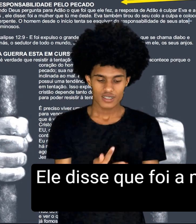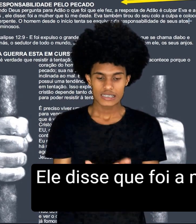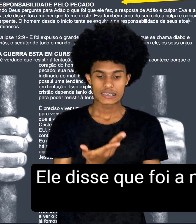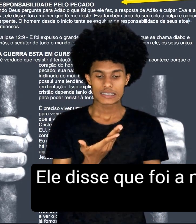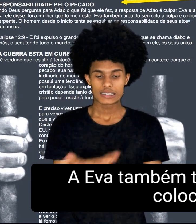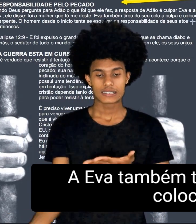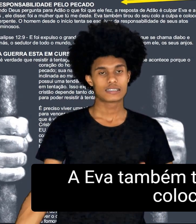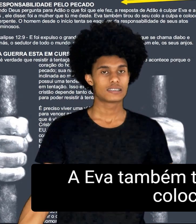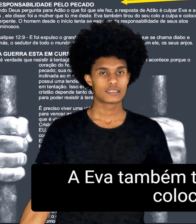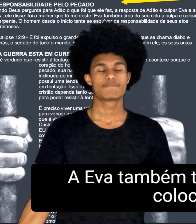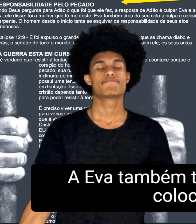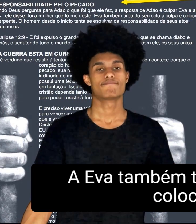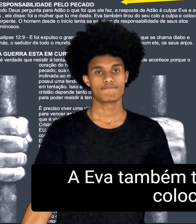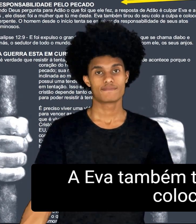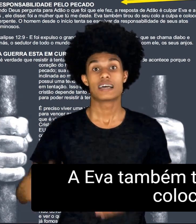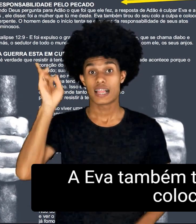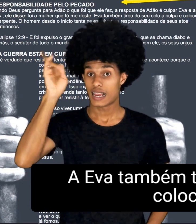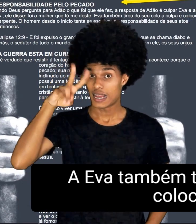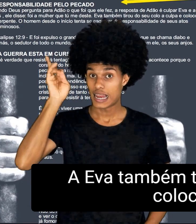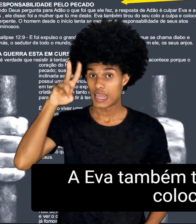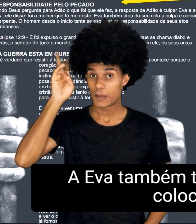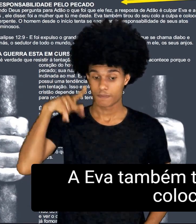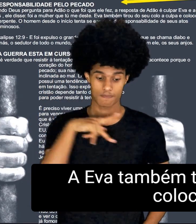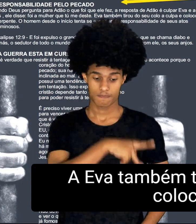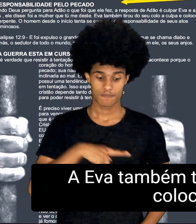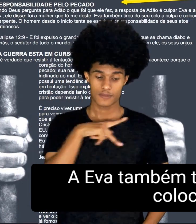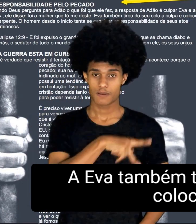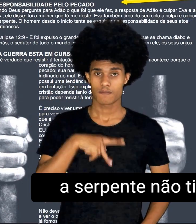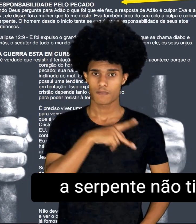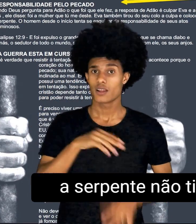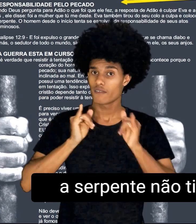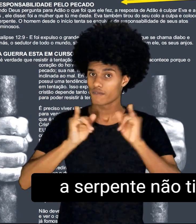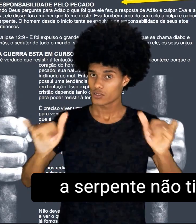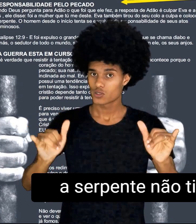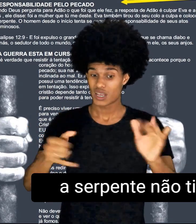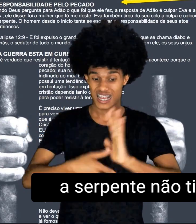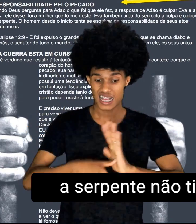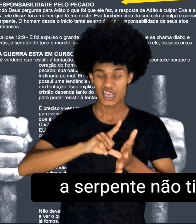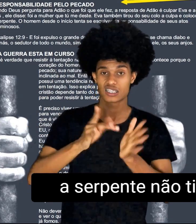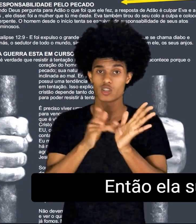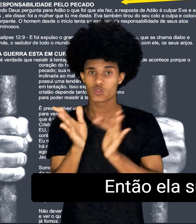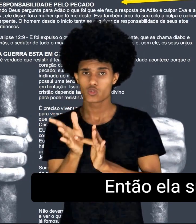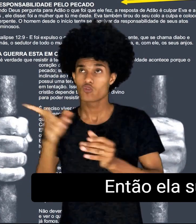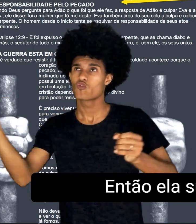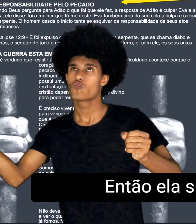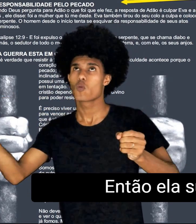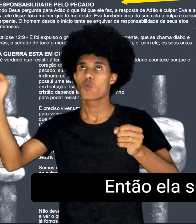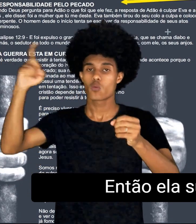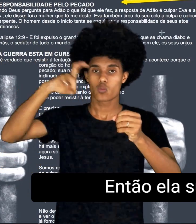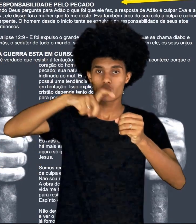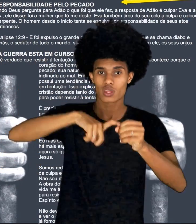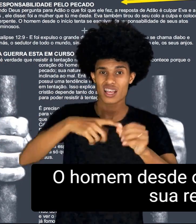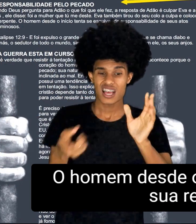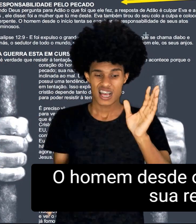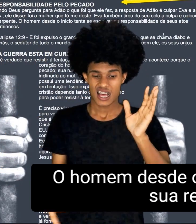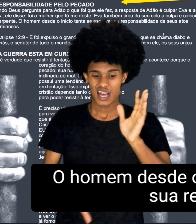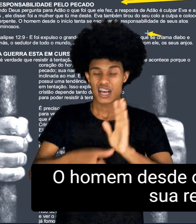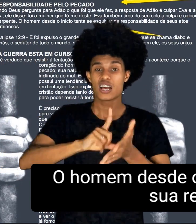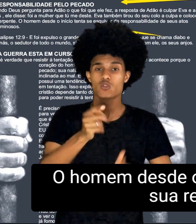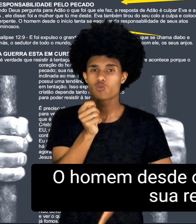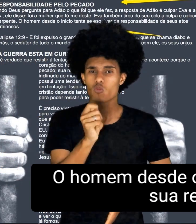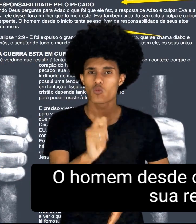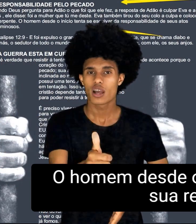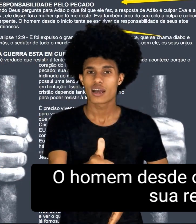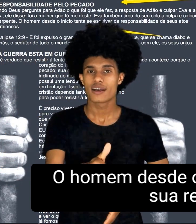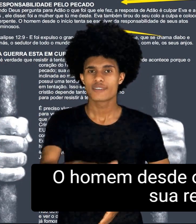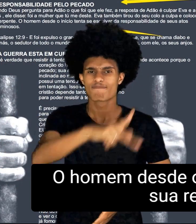Deus deu para ele, né? A Eva também tirou do seu colo a culpa e colocou na serpente. A serpente não tinha mais em quem colocar, então ela assumiu meio a bronca, né? O homem